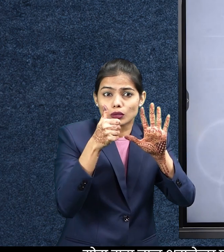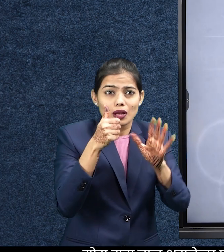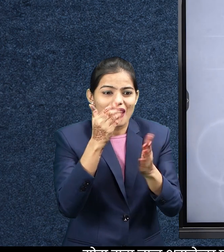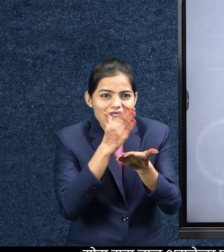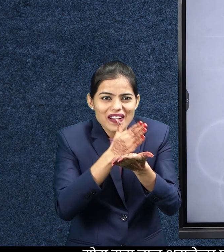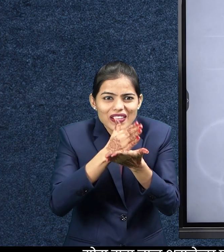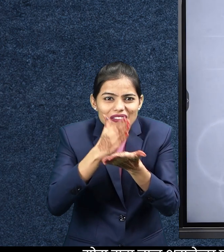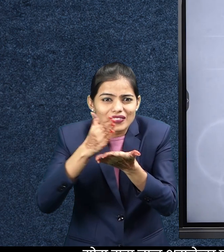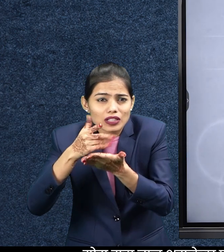यासारखे.